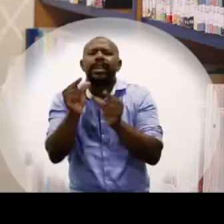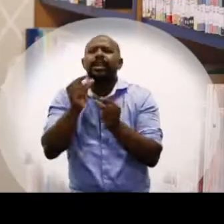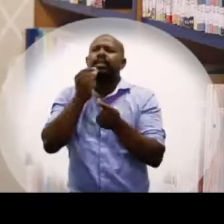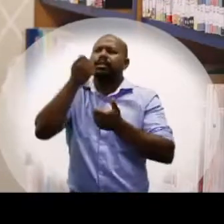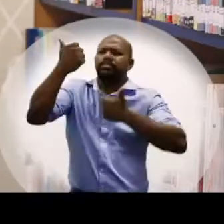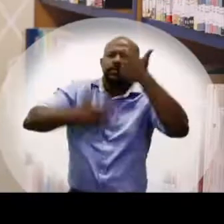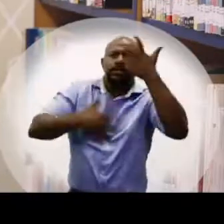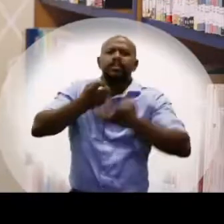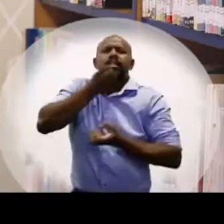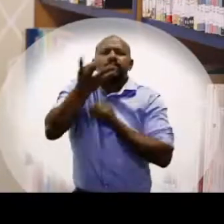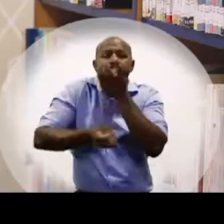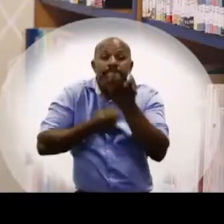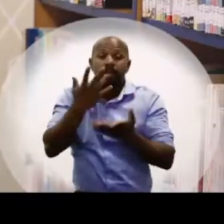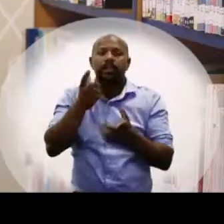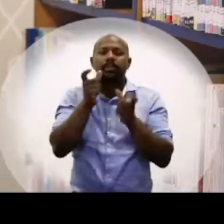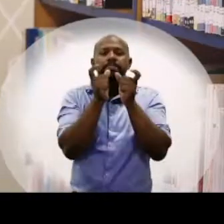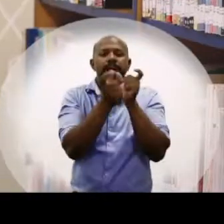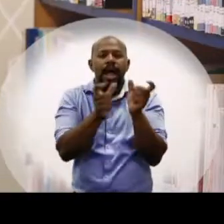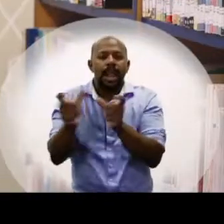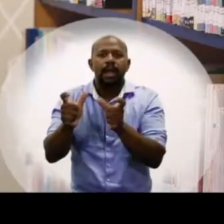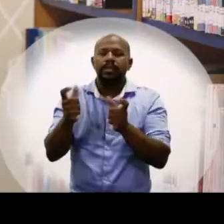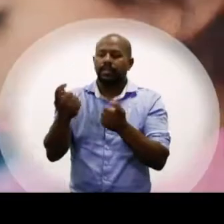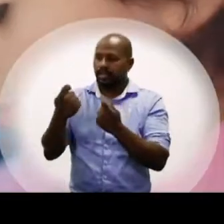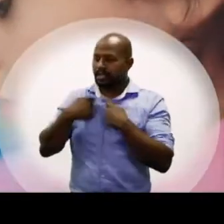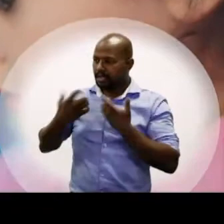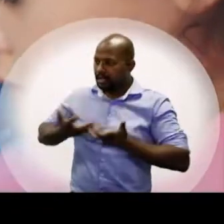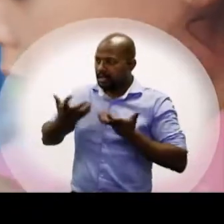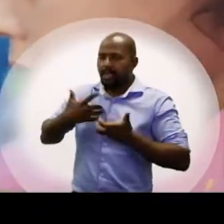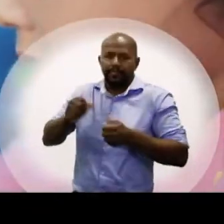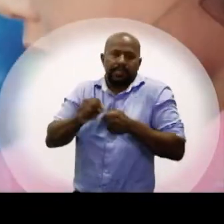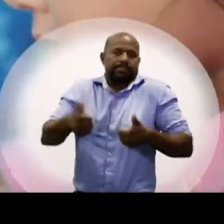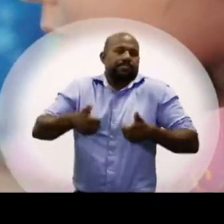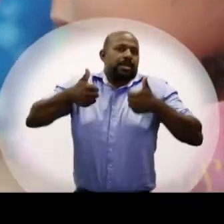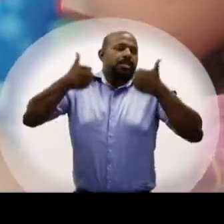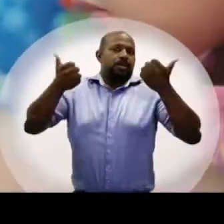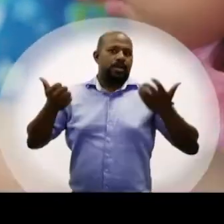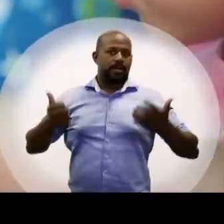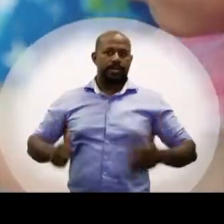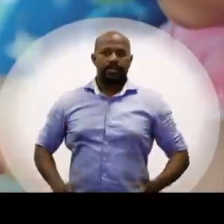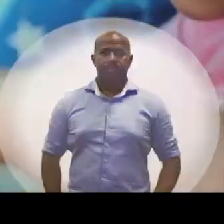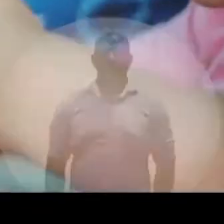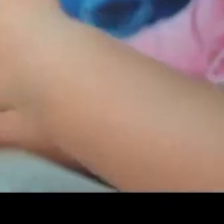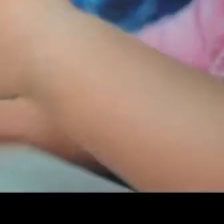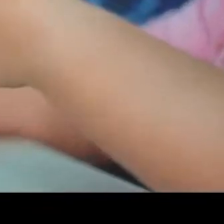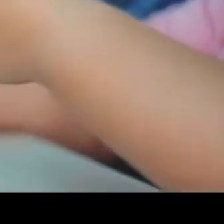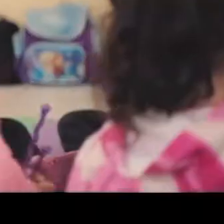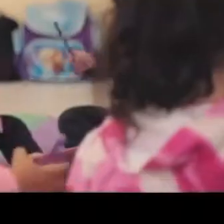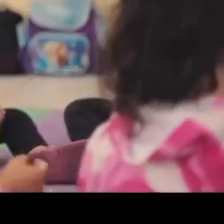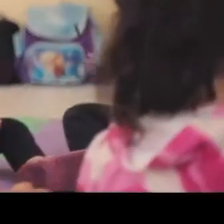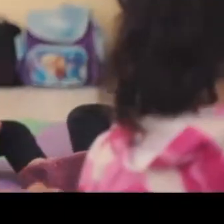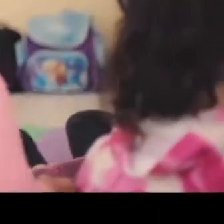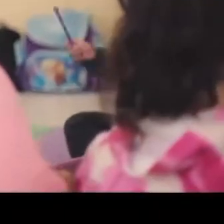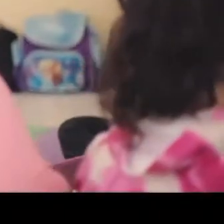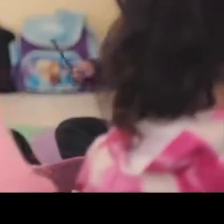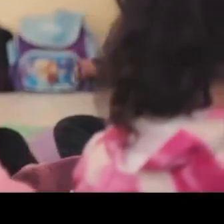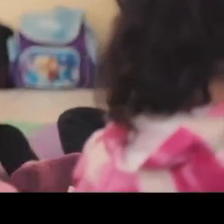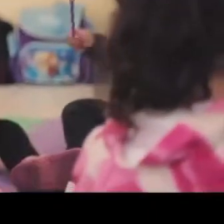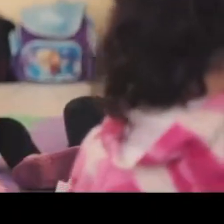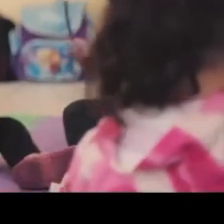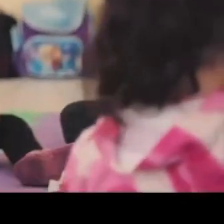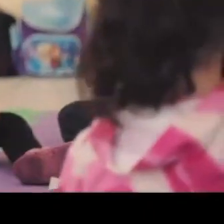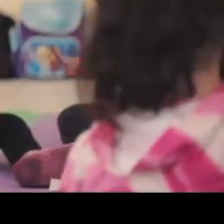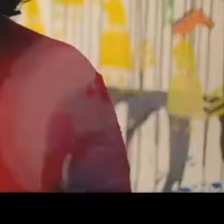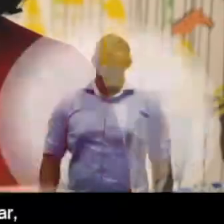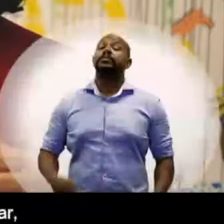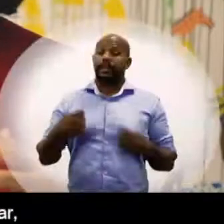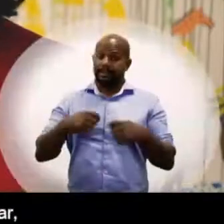depoimento, palavras que vão te direcionando a fazer o melhor. Elizabeth Lunardi, atendimento educacional